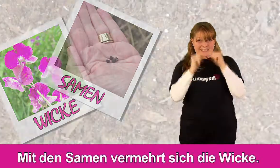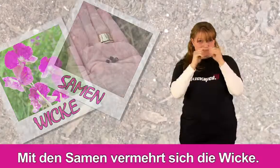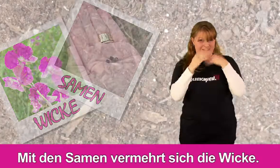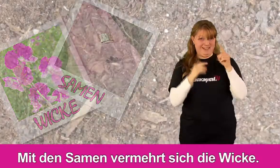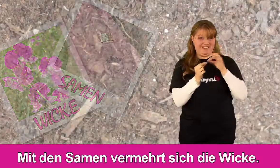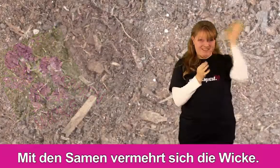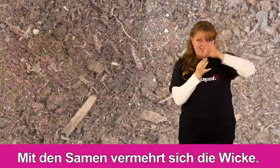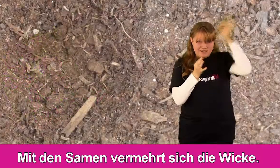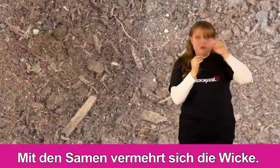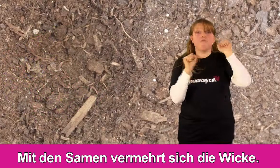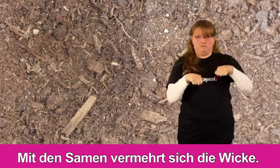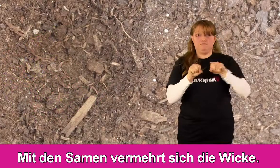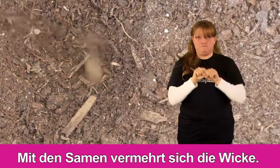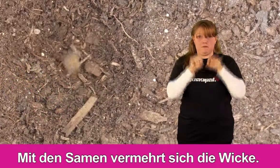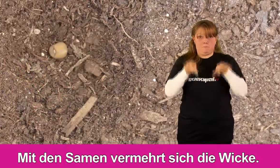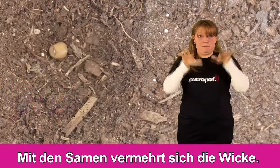Mit den Samen vermehrt sich die Wicke.